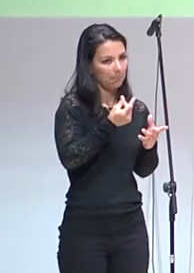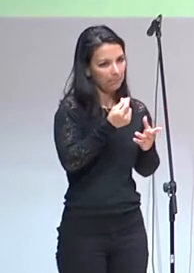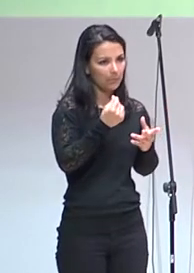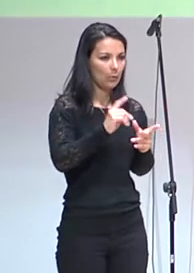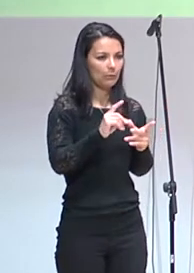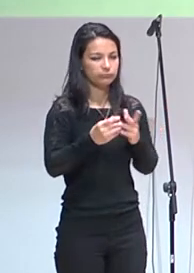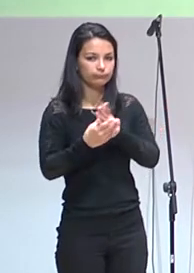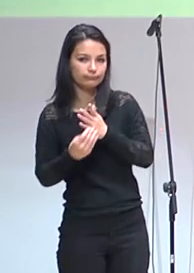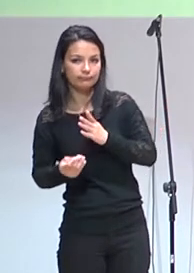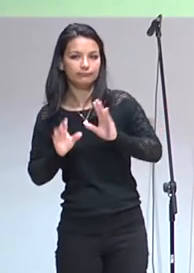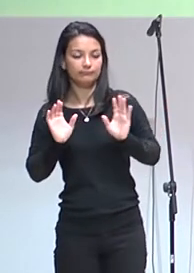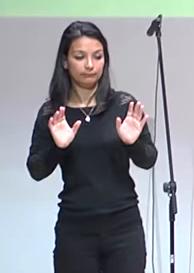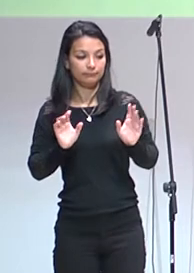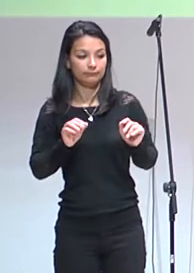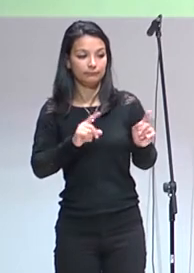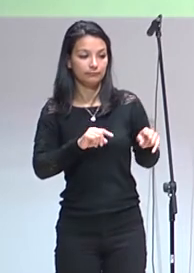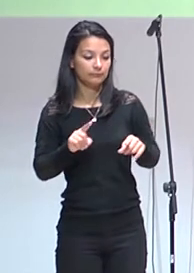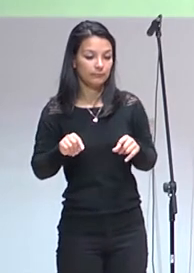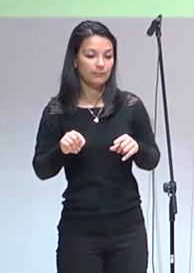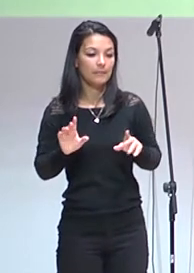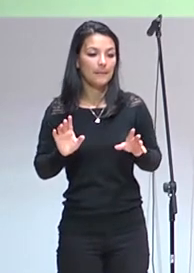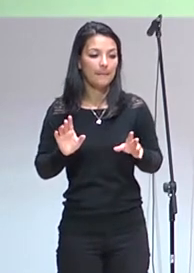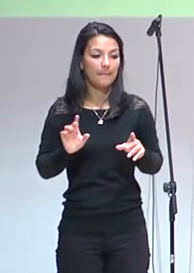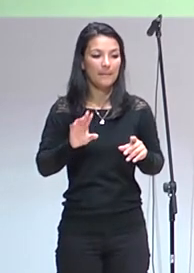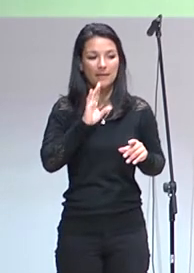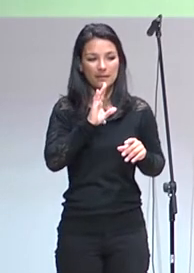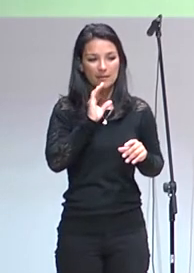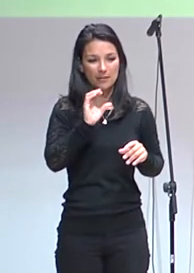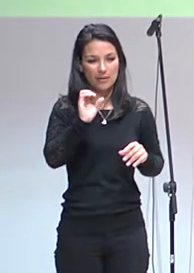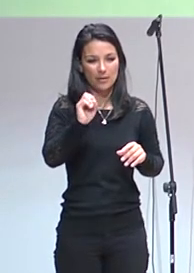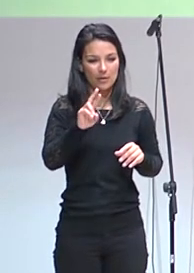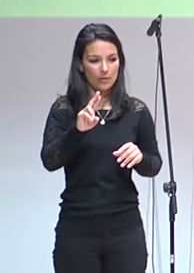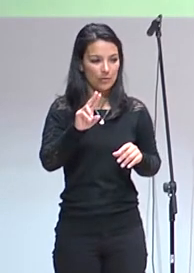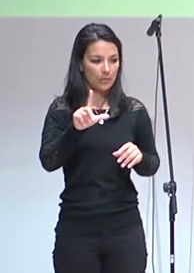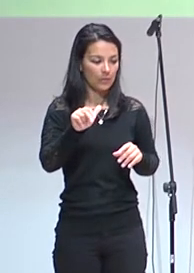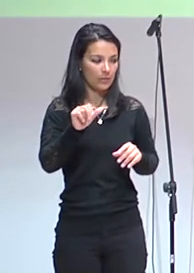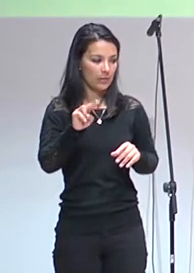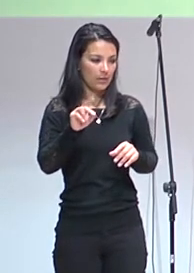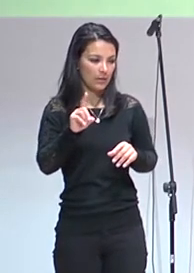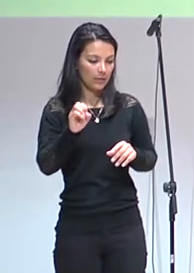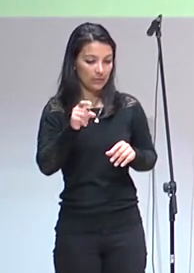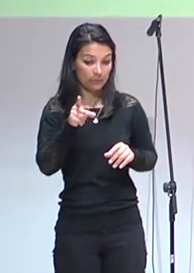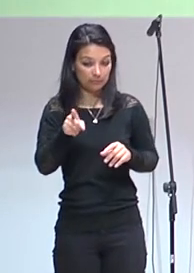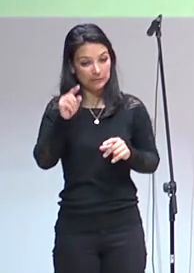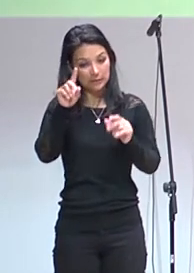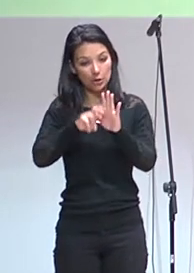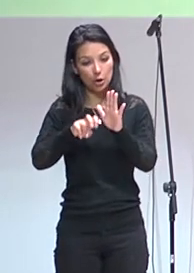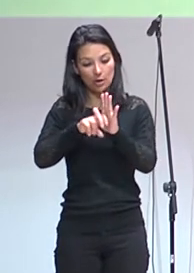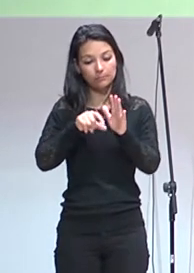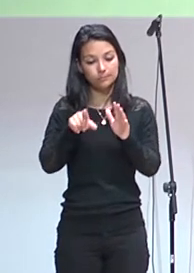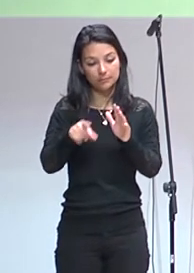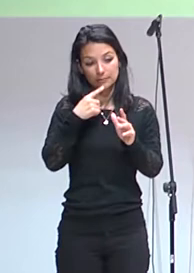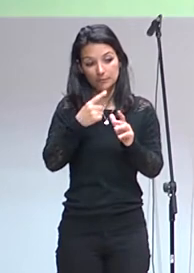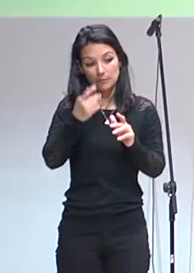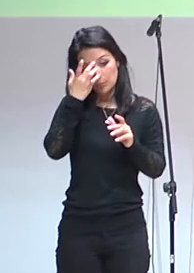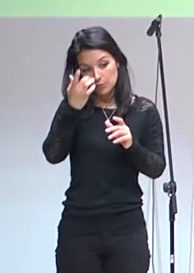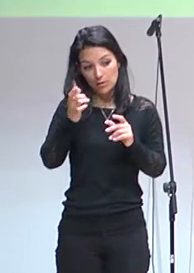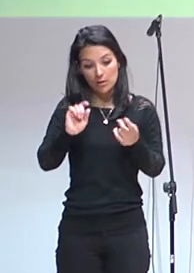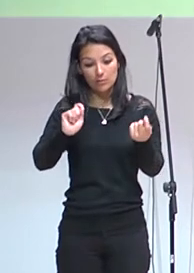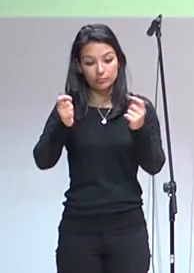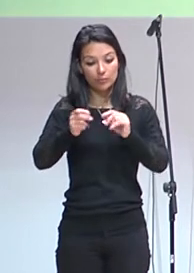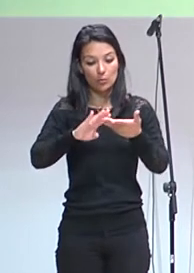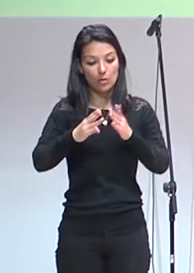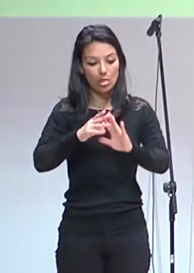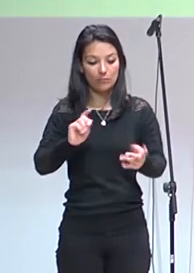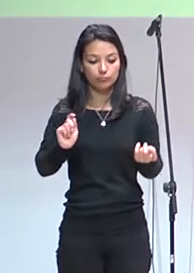toda la teoría o parte de la teoría de Orlando Fars-Porta. ¿Por qué? Porque trabajó toda la comunidad.